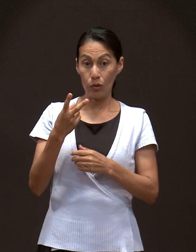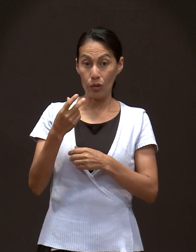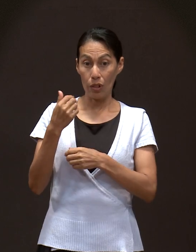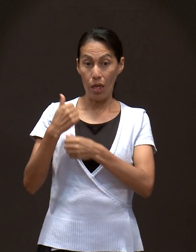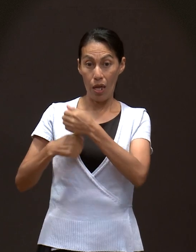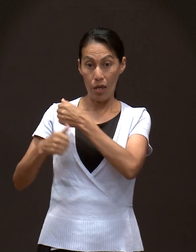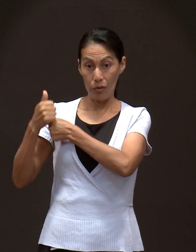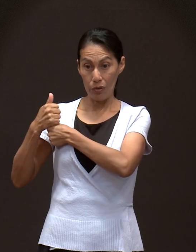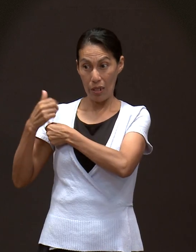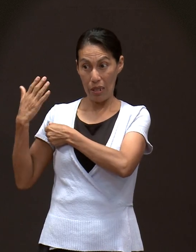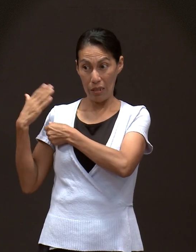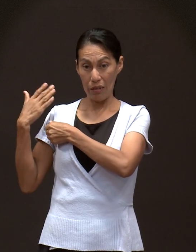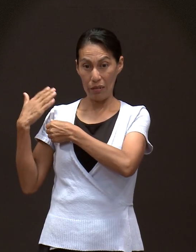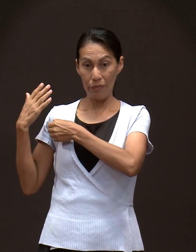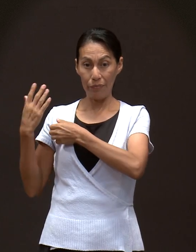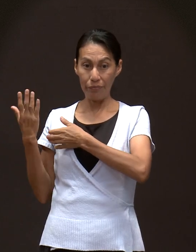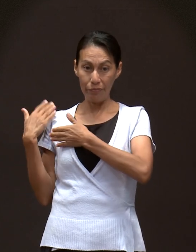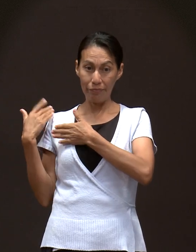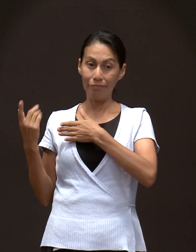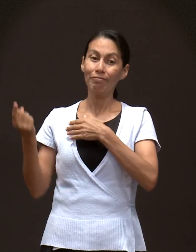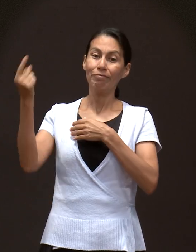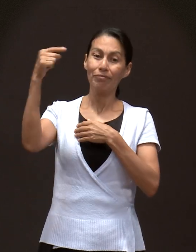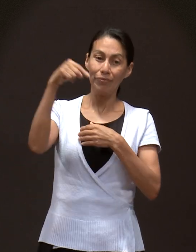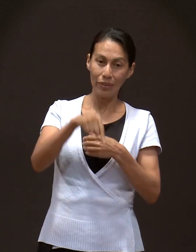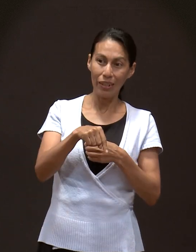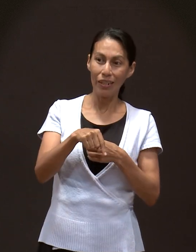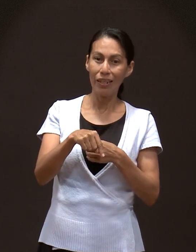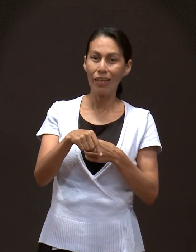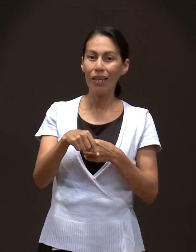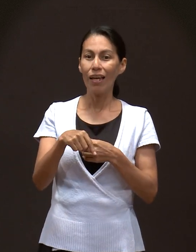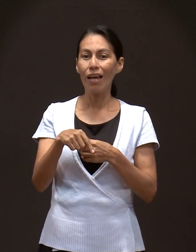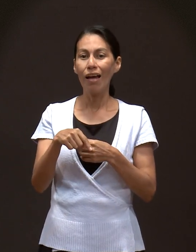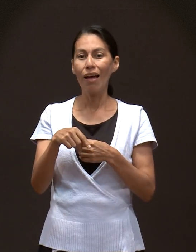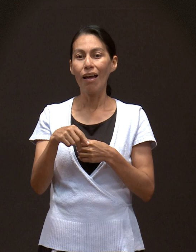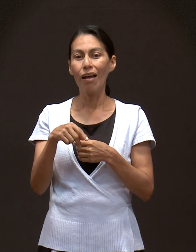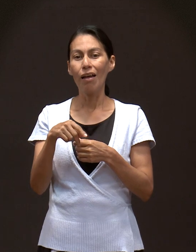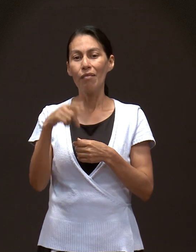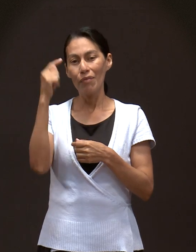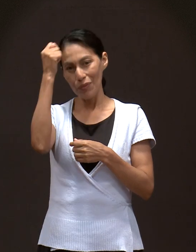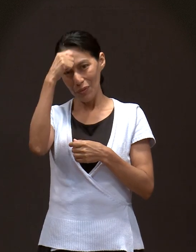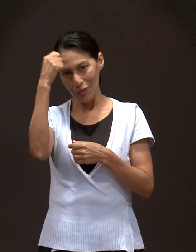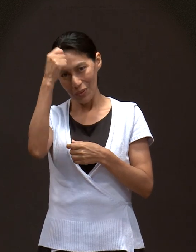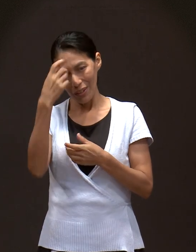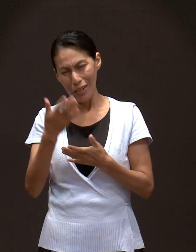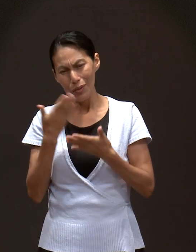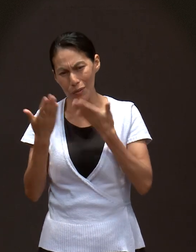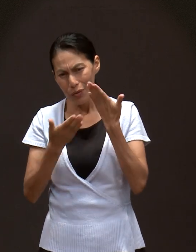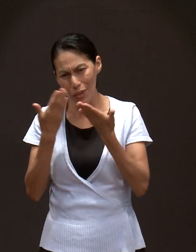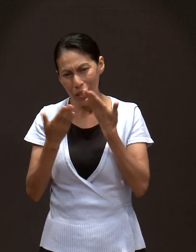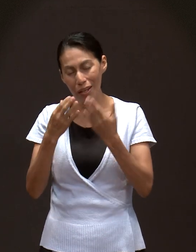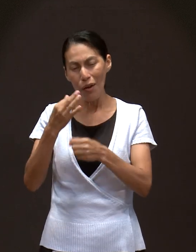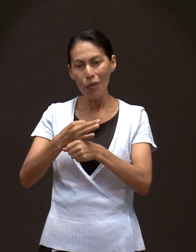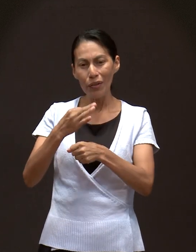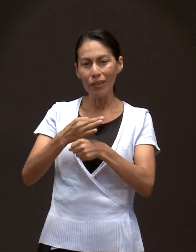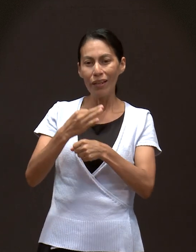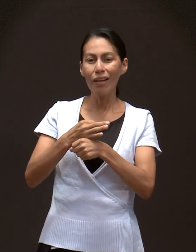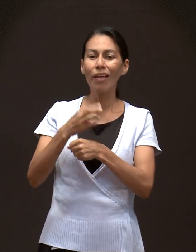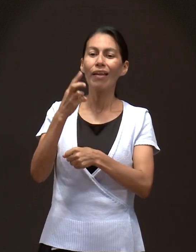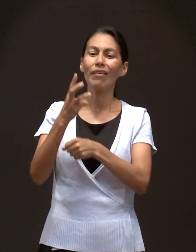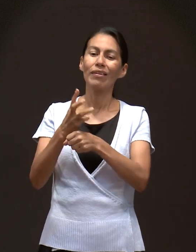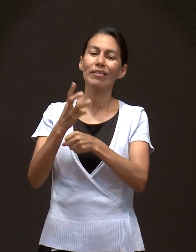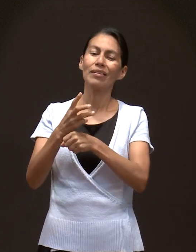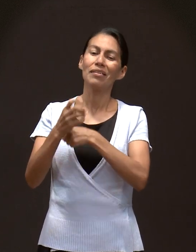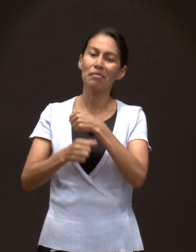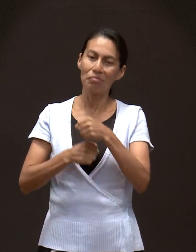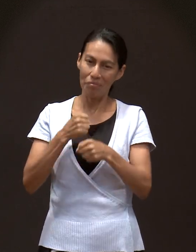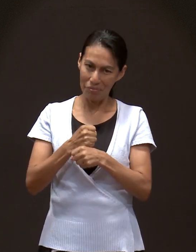hace dos años. En el 2020 tuve mi primer año en la Facultad de Teología. Y actualmente